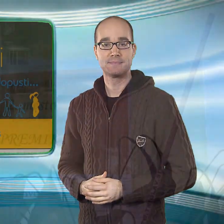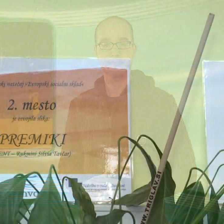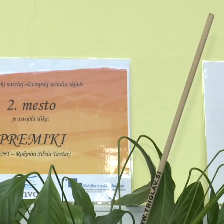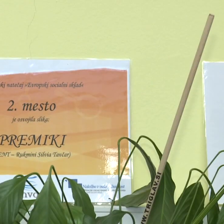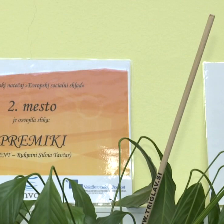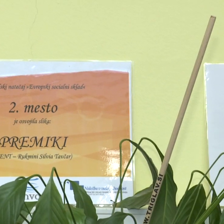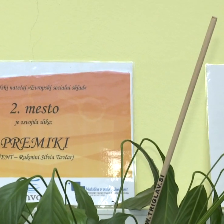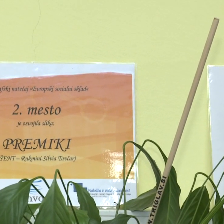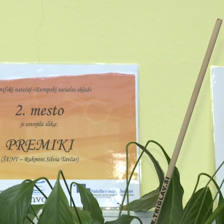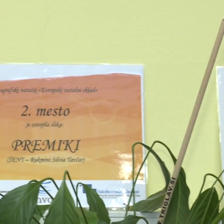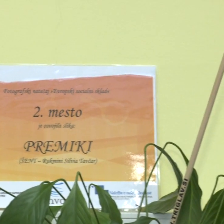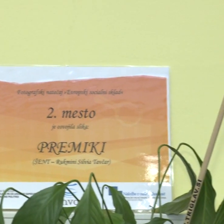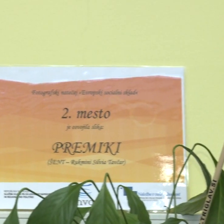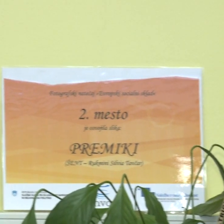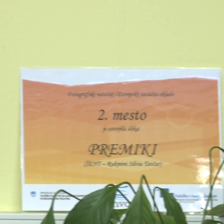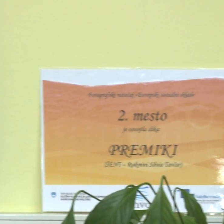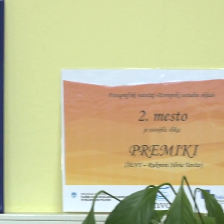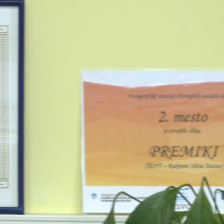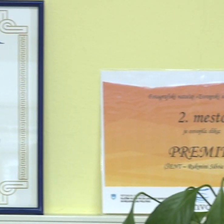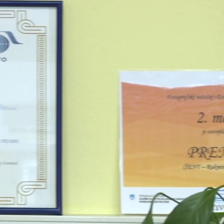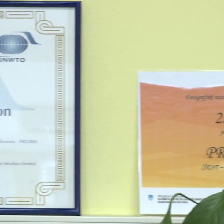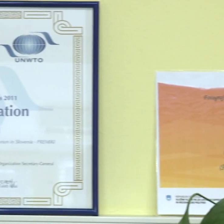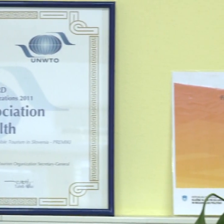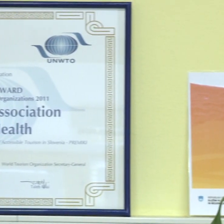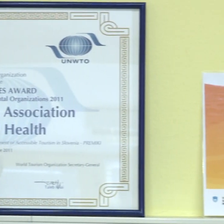Ja, 1 milijon evrov zgube s celim hotelom.